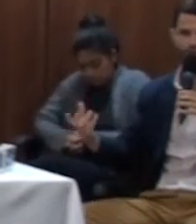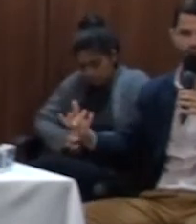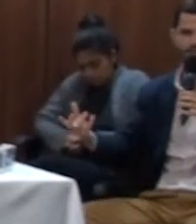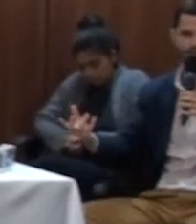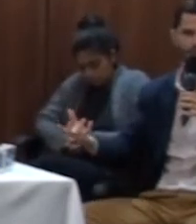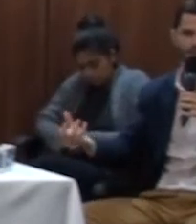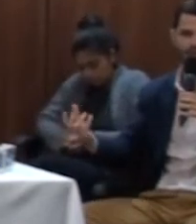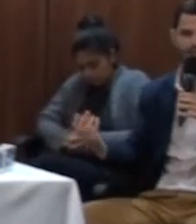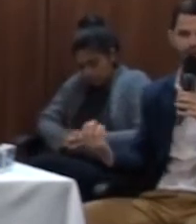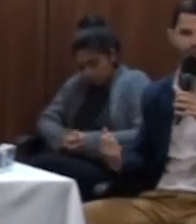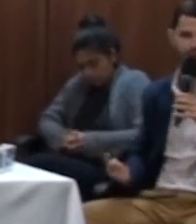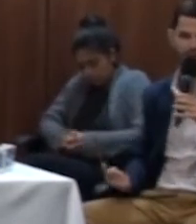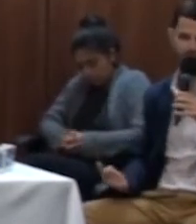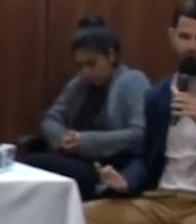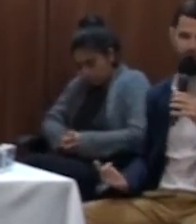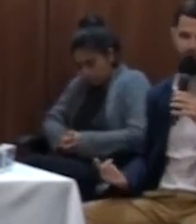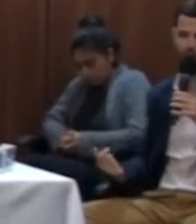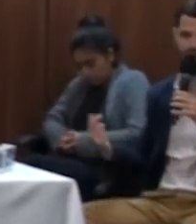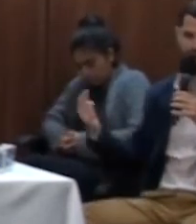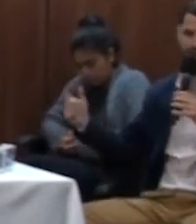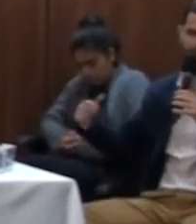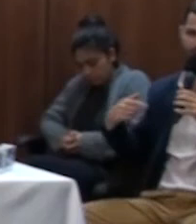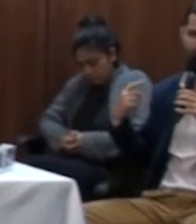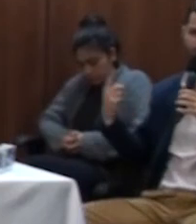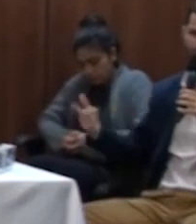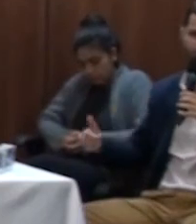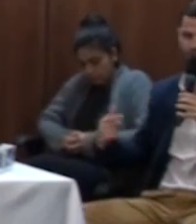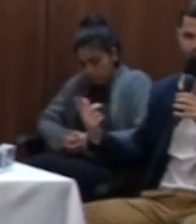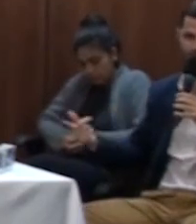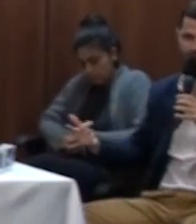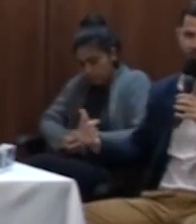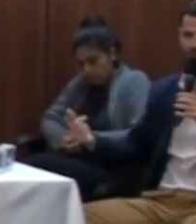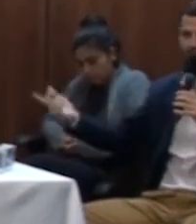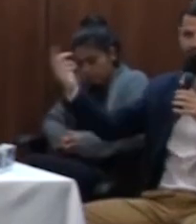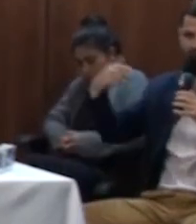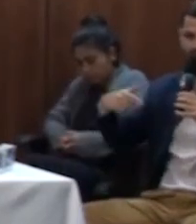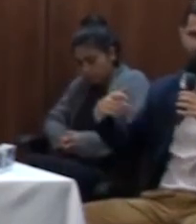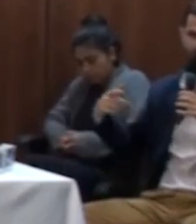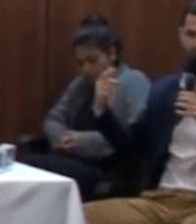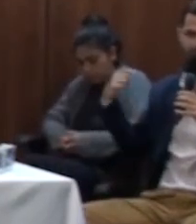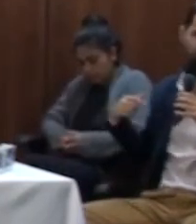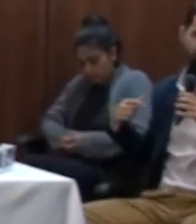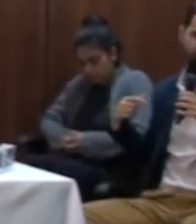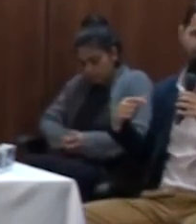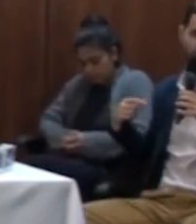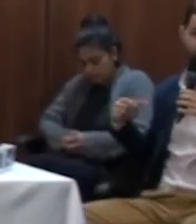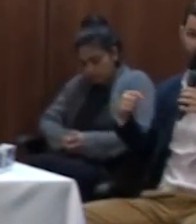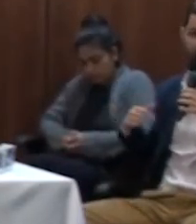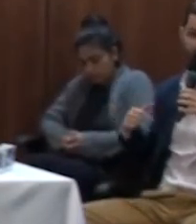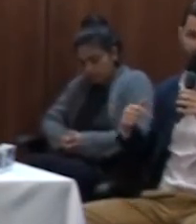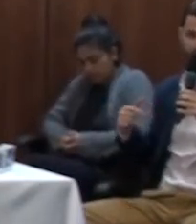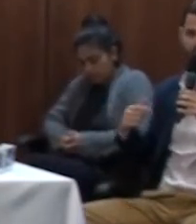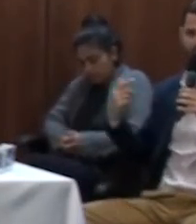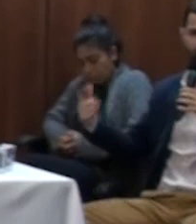a incorporação da fila pela própria Defensoria Pública, que a gente vai acabar virando gestor de fila, que vai depender da fila de atendimento